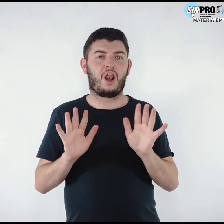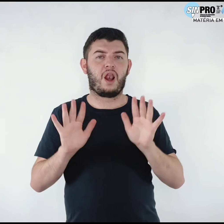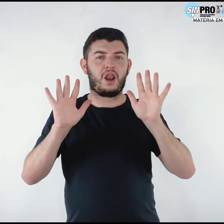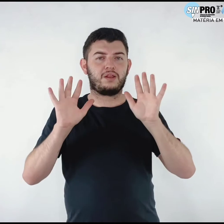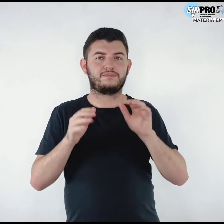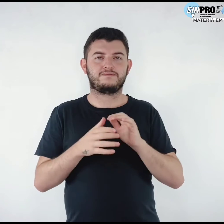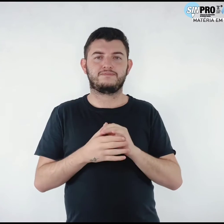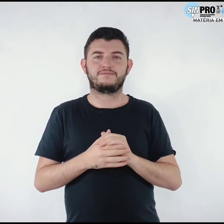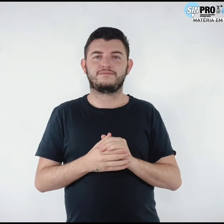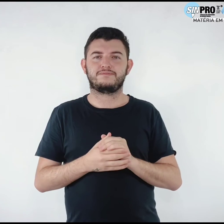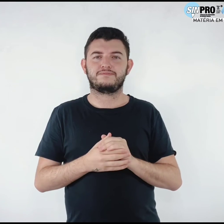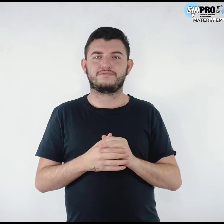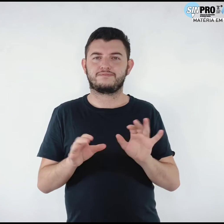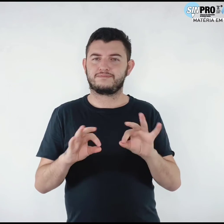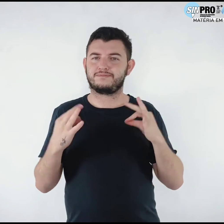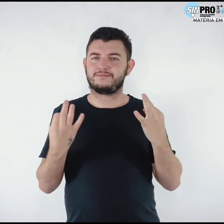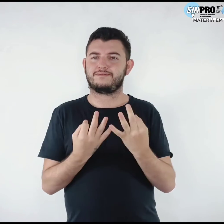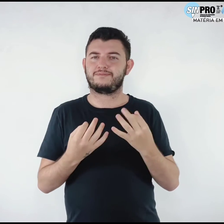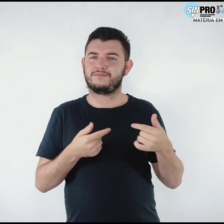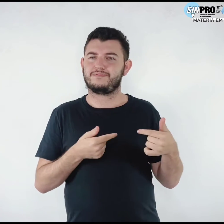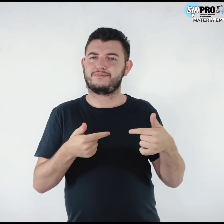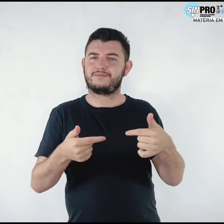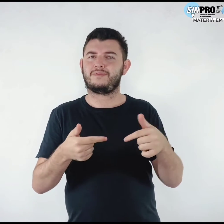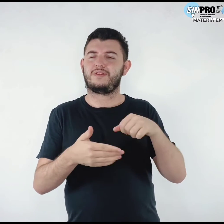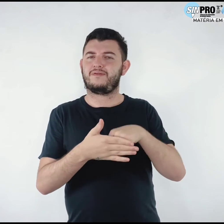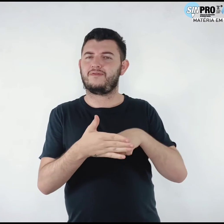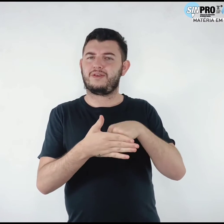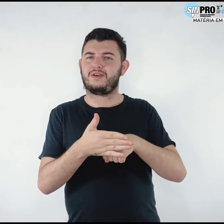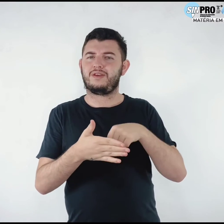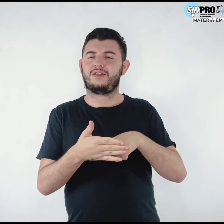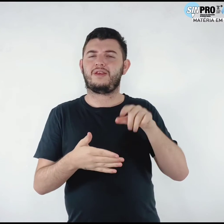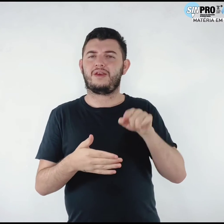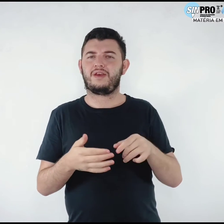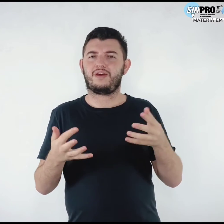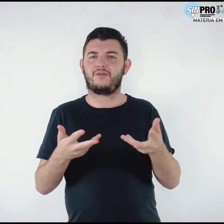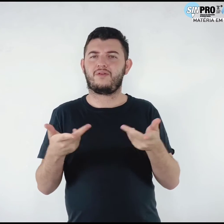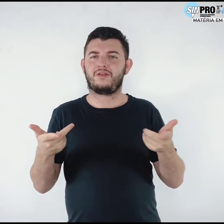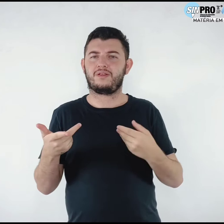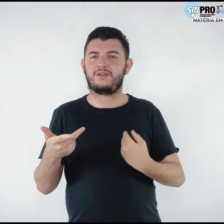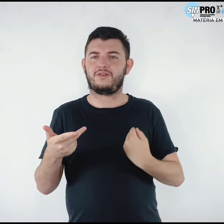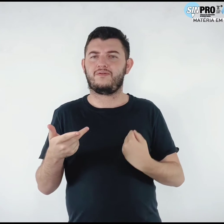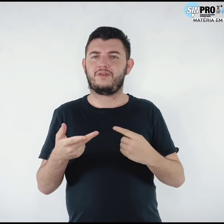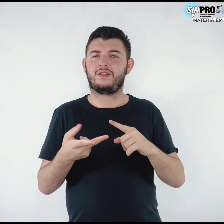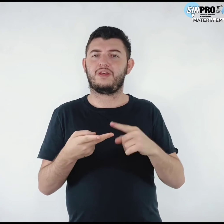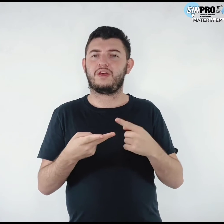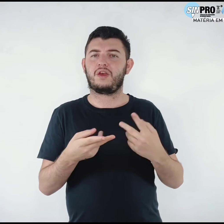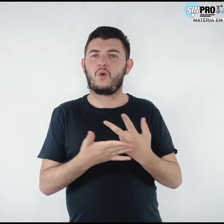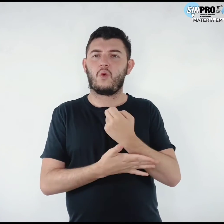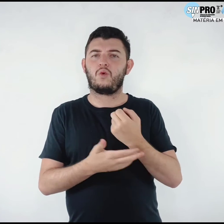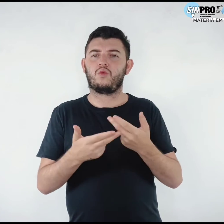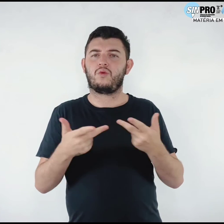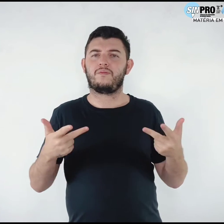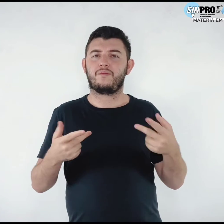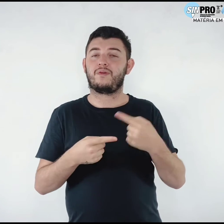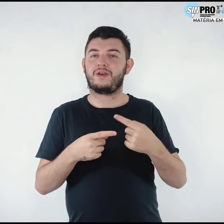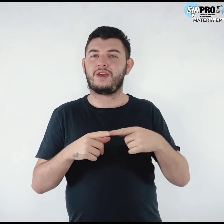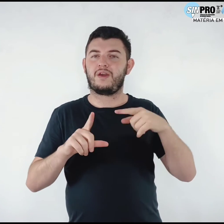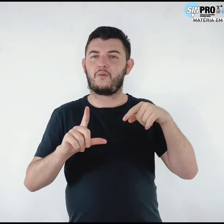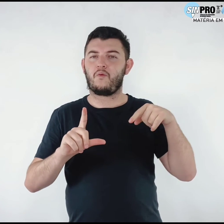uma queda de qualidade de vida e de consumo, também pelo aumento da inflação, afirmou